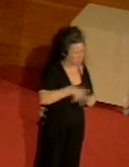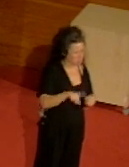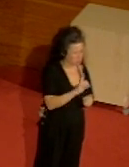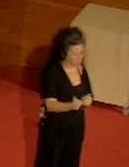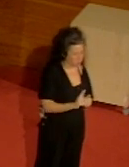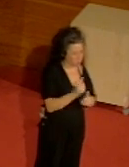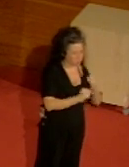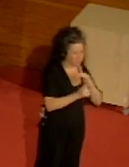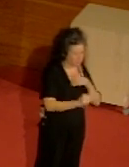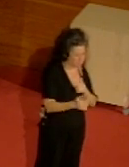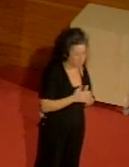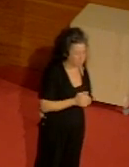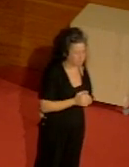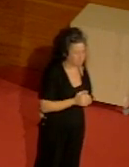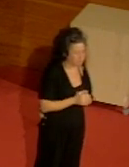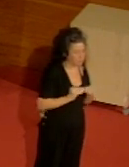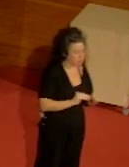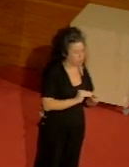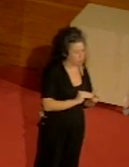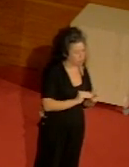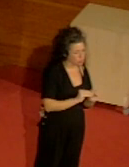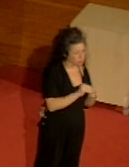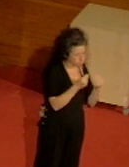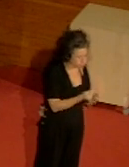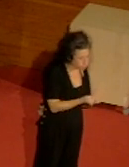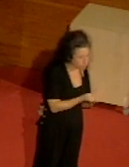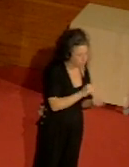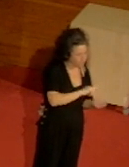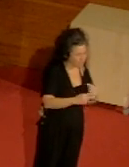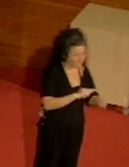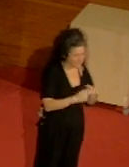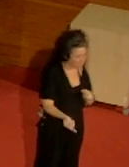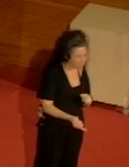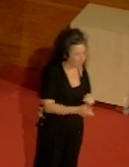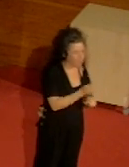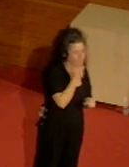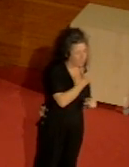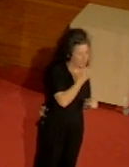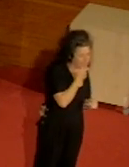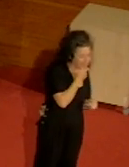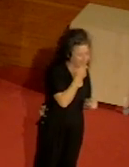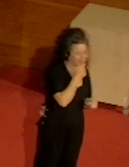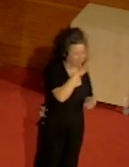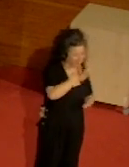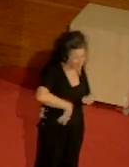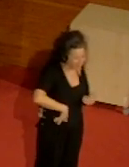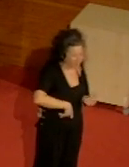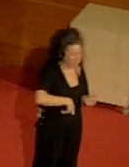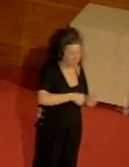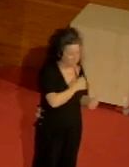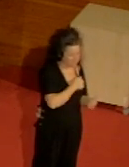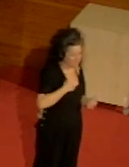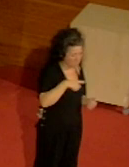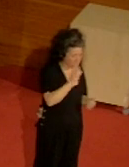argitaliatxearena, ingelesera, katalanera, italianera eta polonierara ere itzulia. Eta